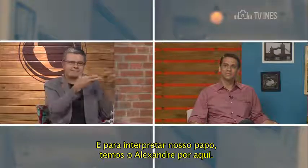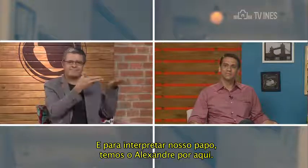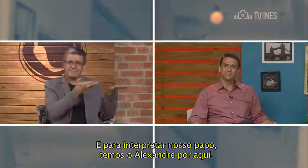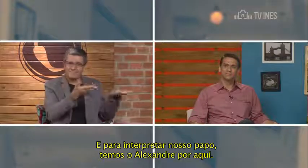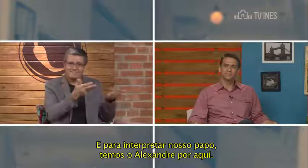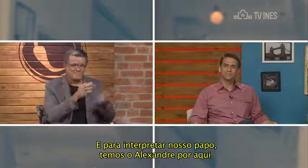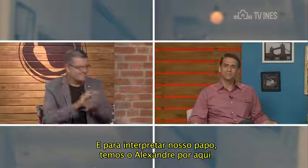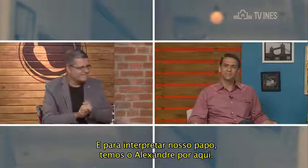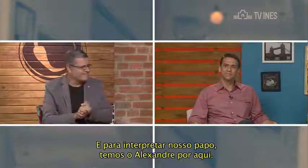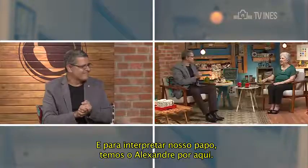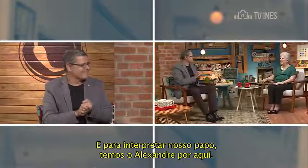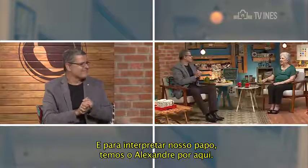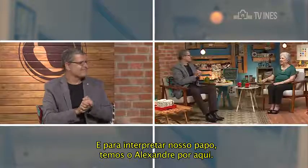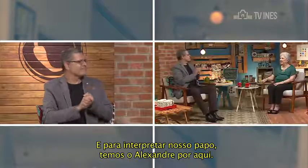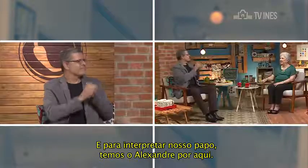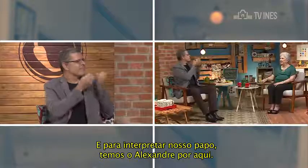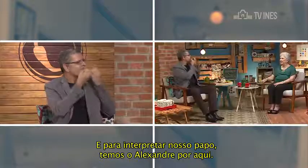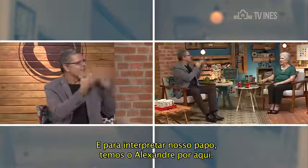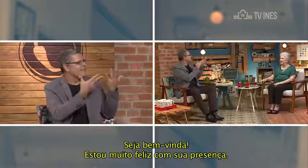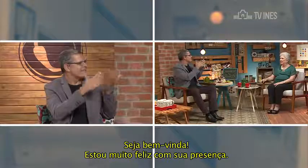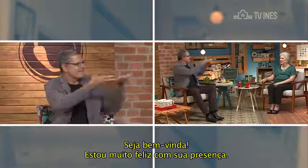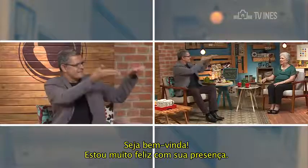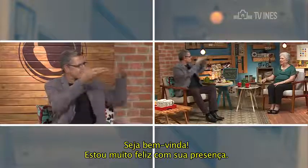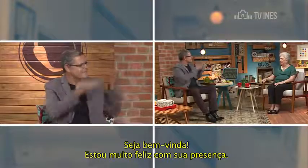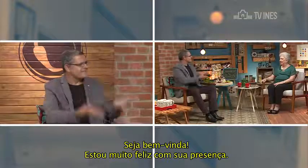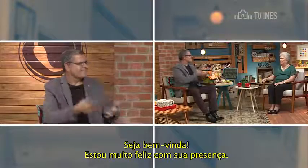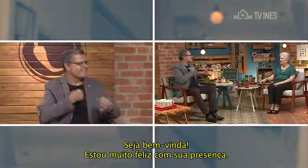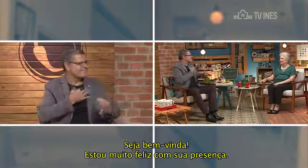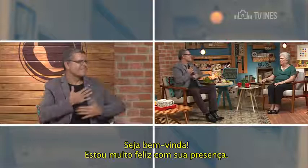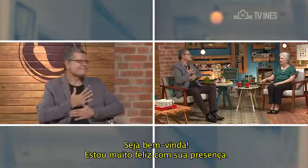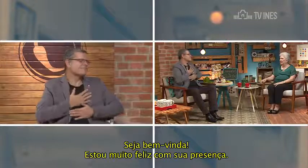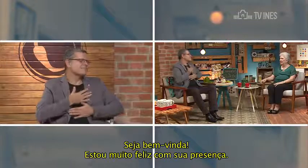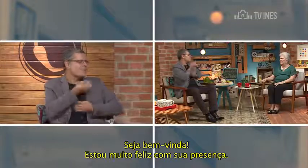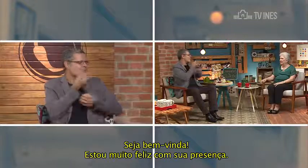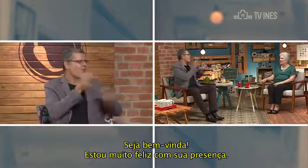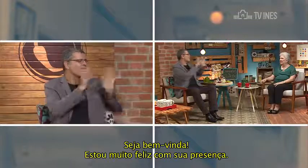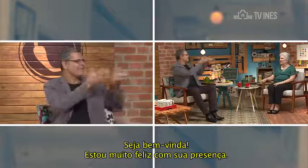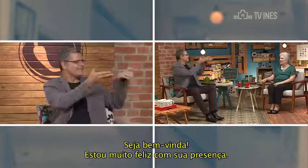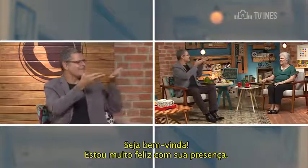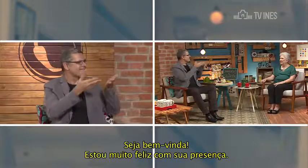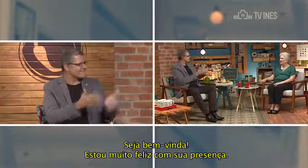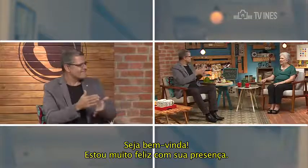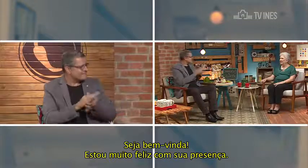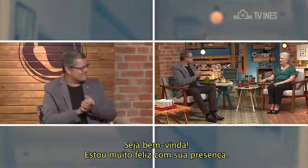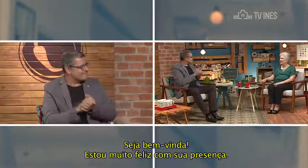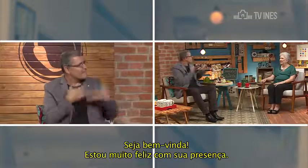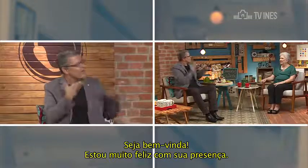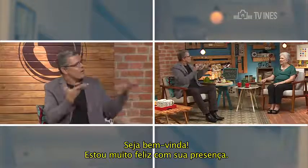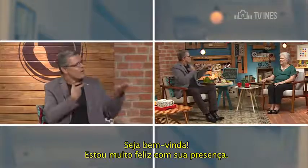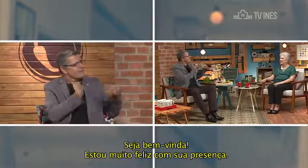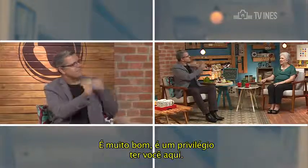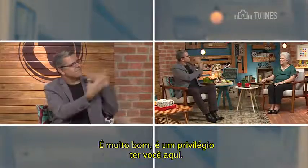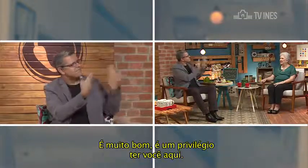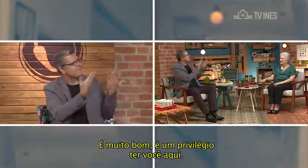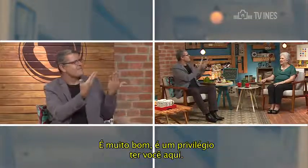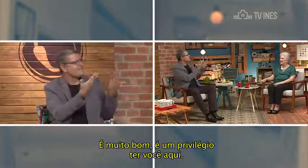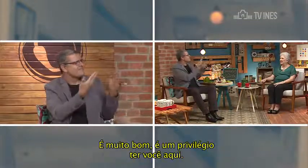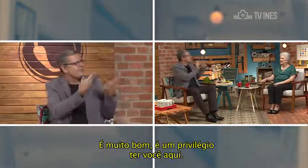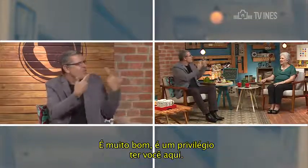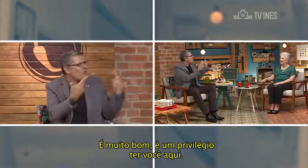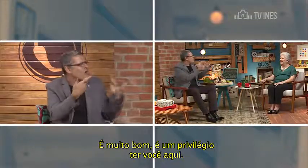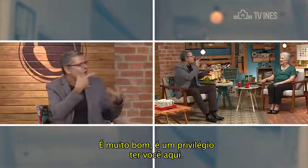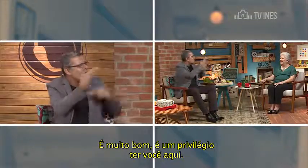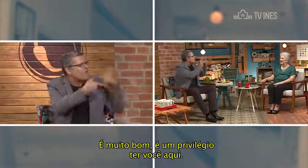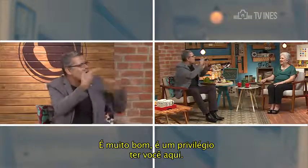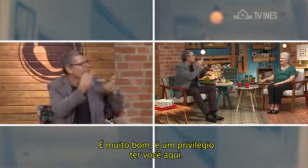temos o Alexandre por aqui Seja bem-vinda Estou muito feliz com sua presença É muito bom,